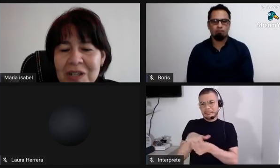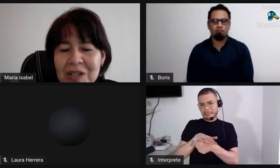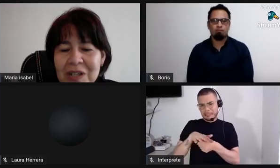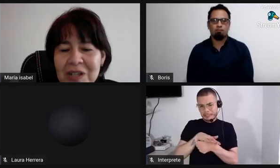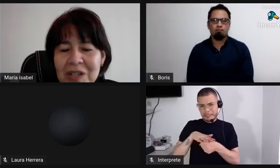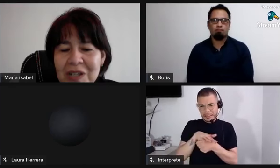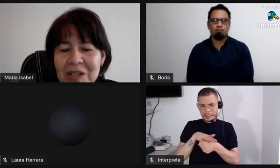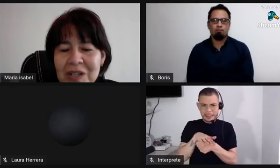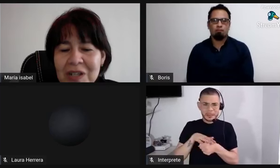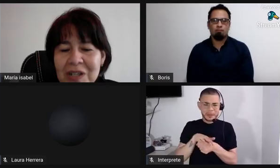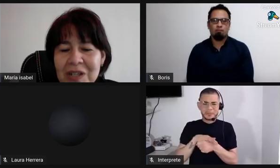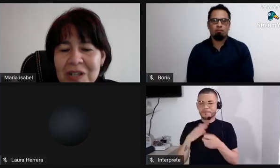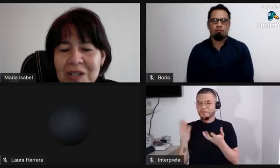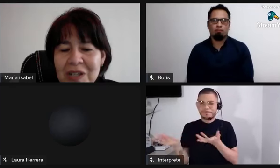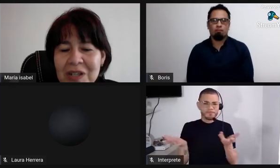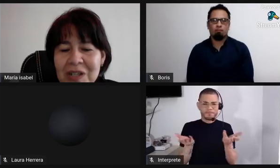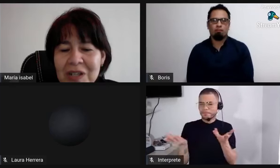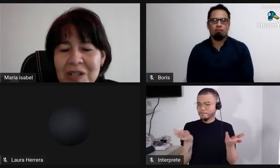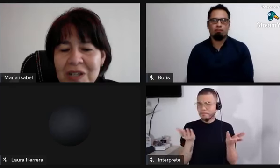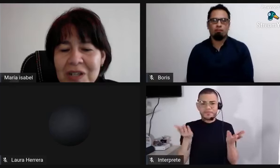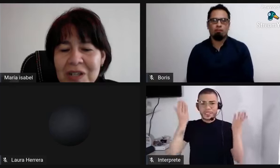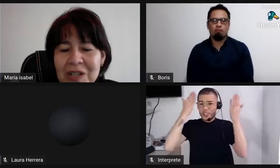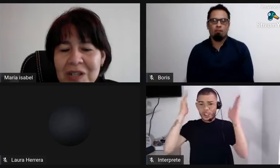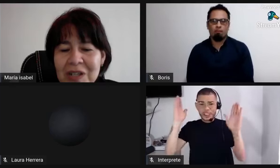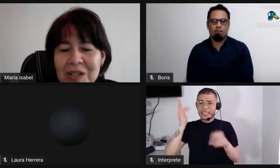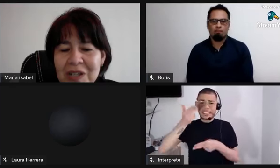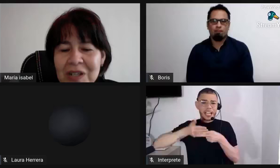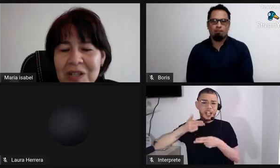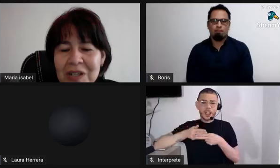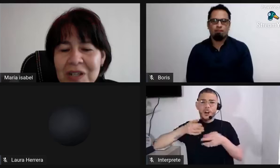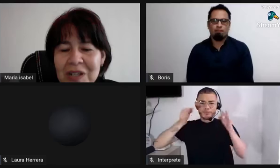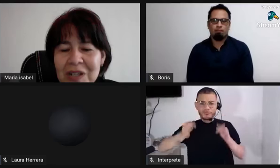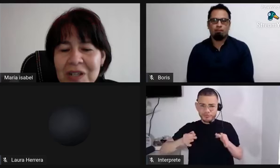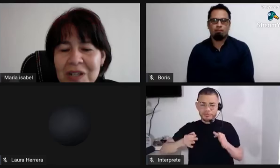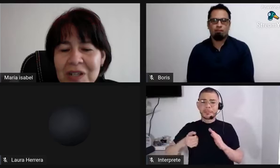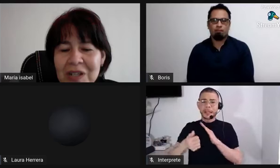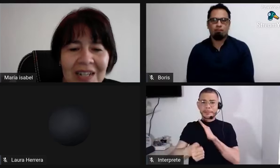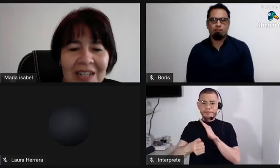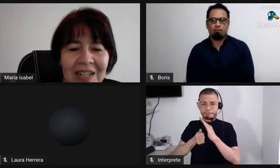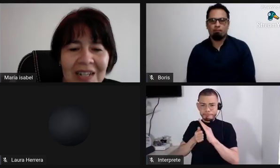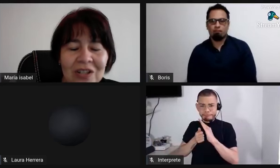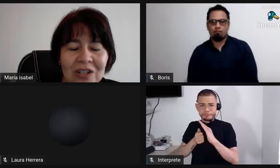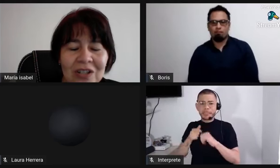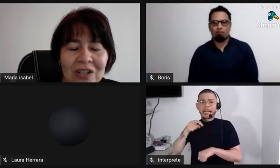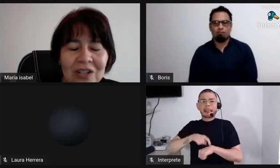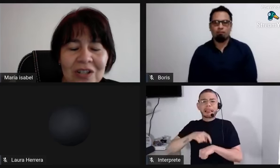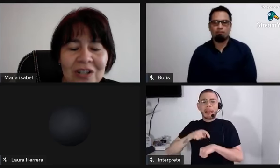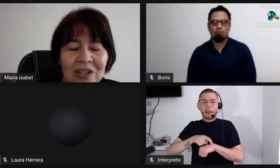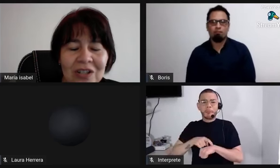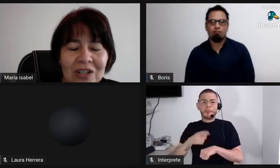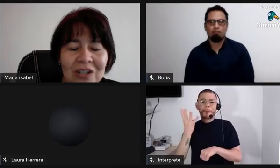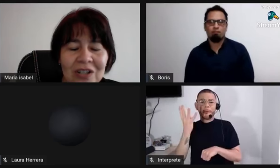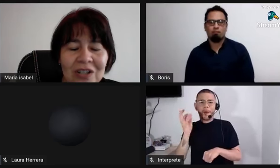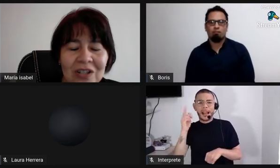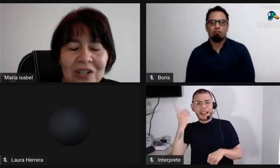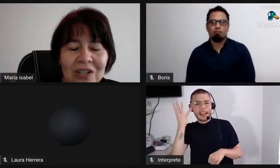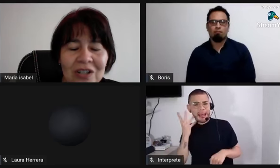llamarlos cuarentena o aislamiento o el cuidado, pero la idea es que con estos programas pues podamos aprovechar